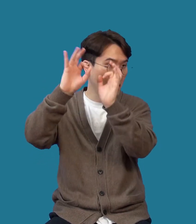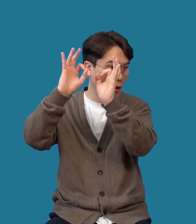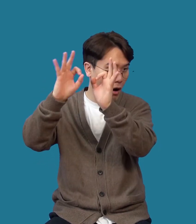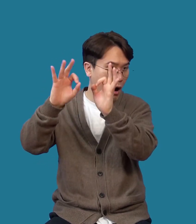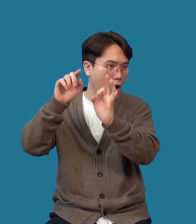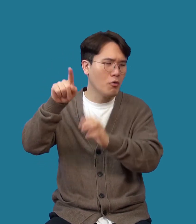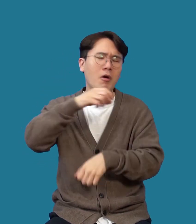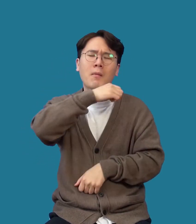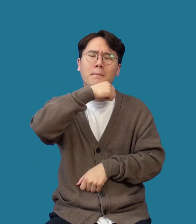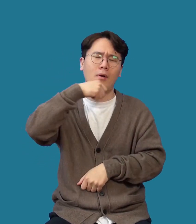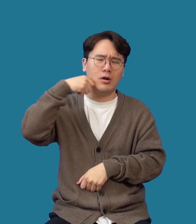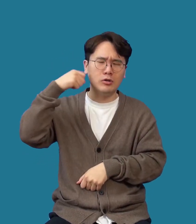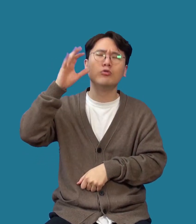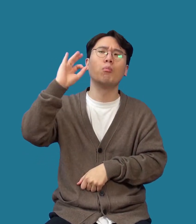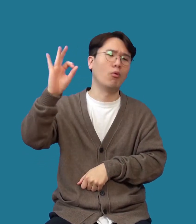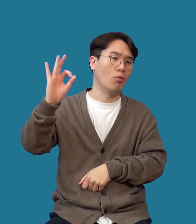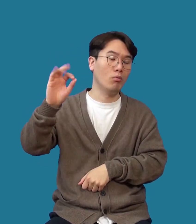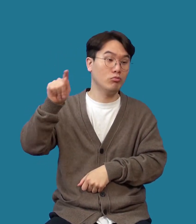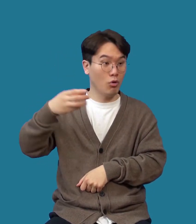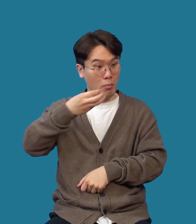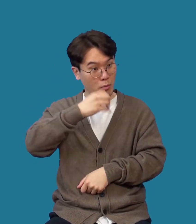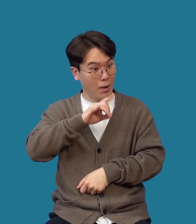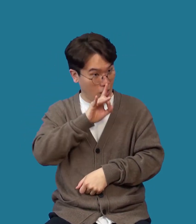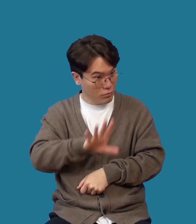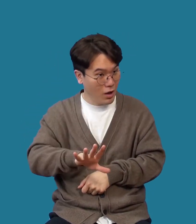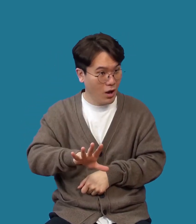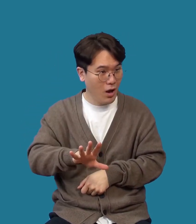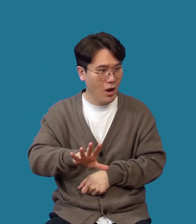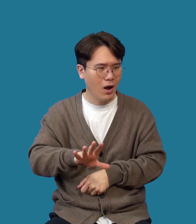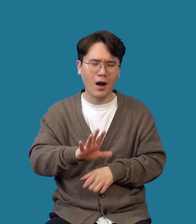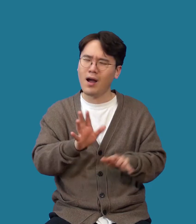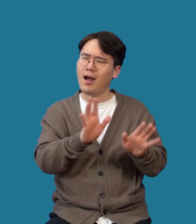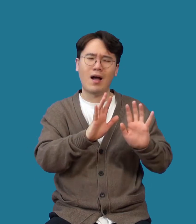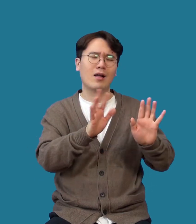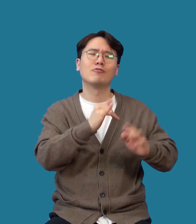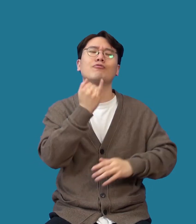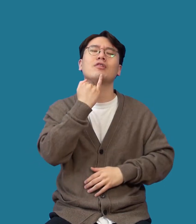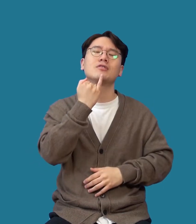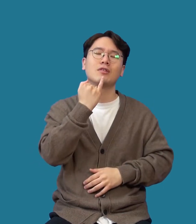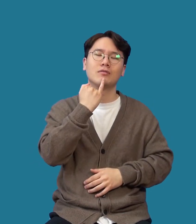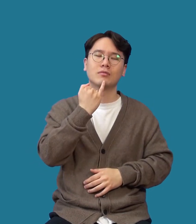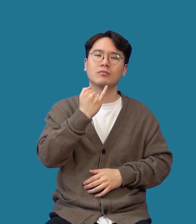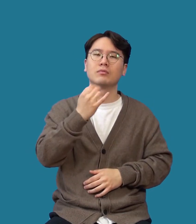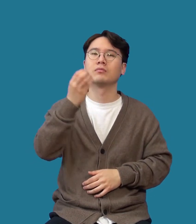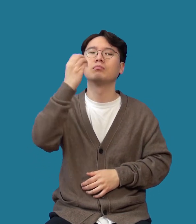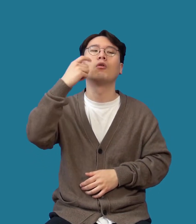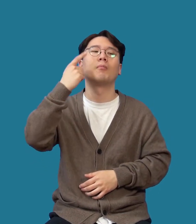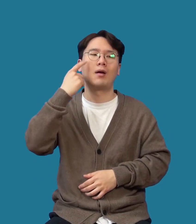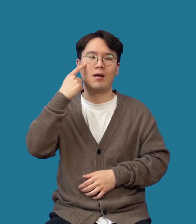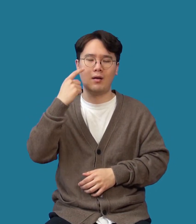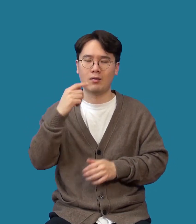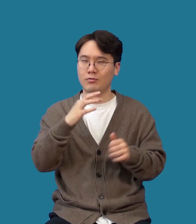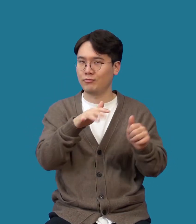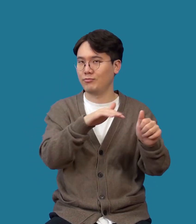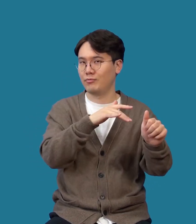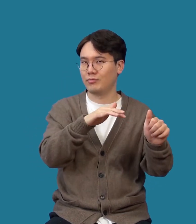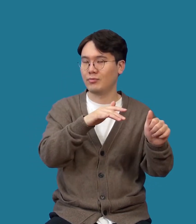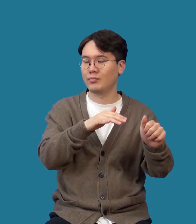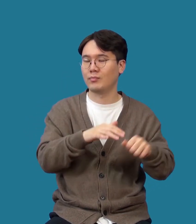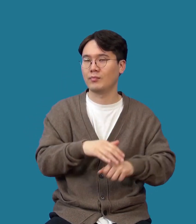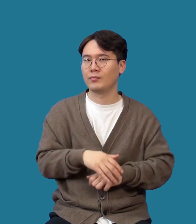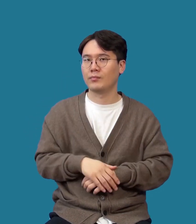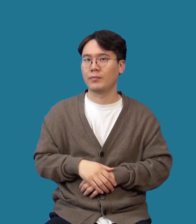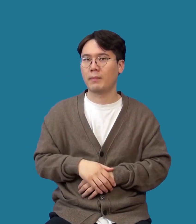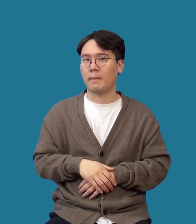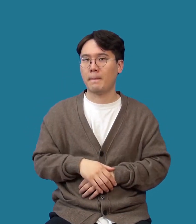그런데 이걸 먹으면 안 된다고 흔들어댔습니다. 속이는 거죠. 이